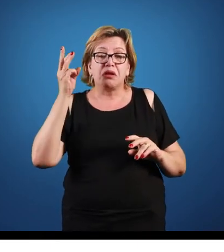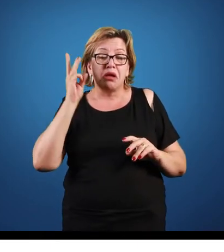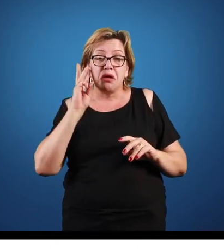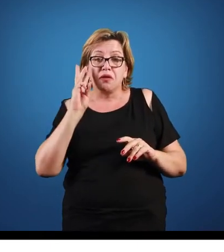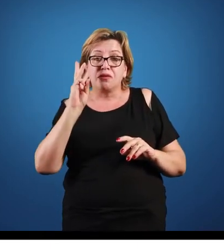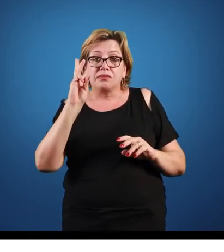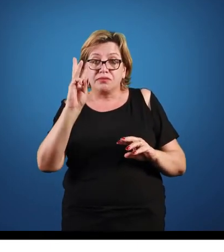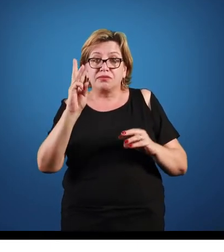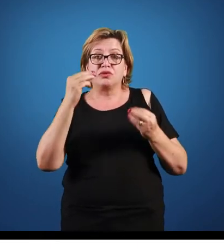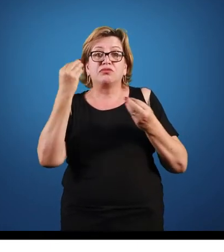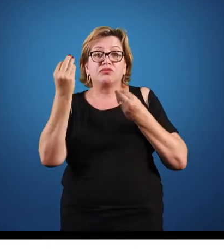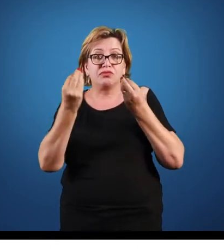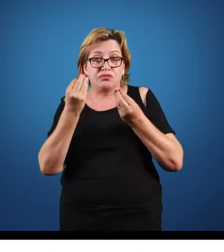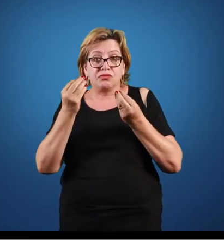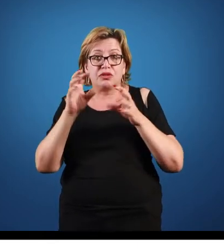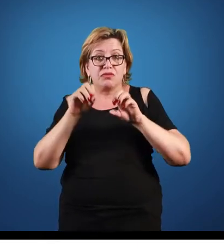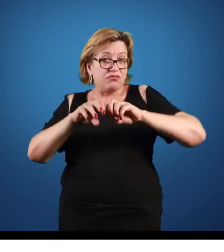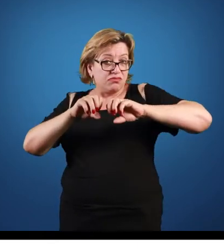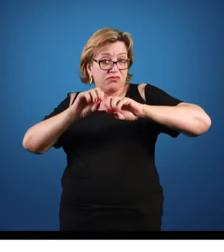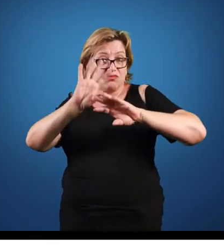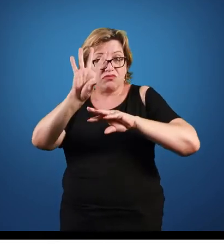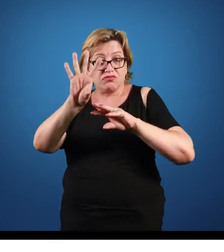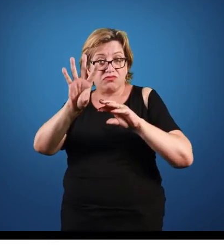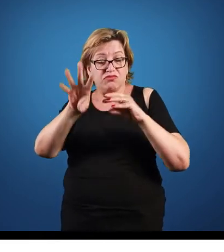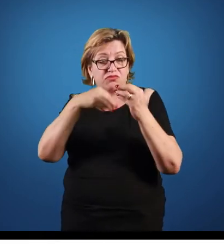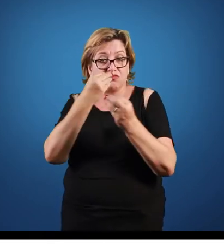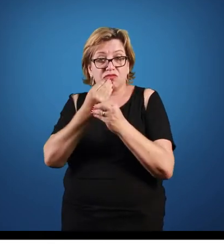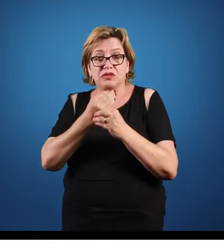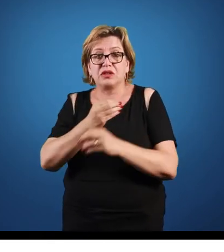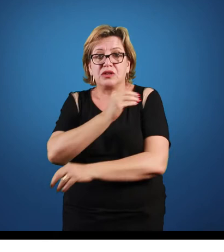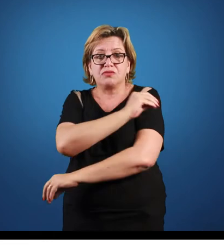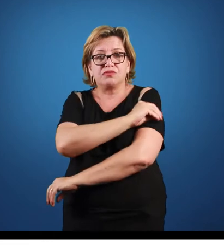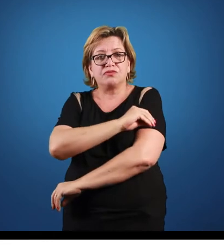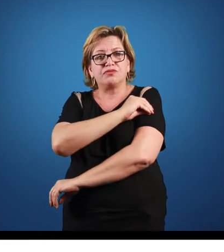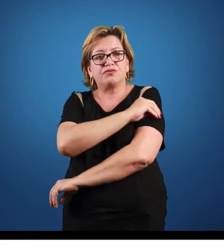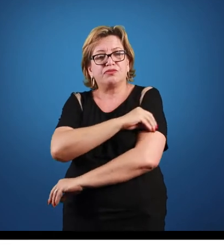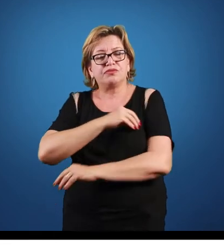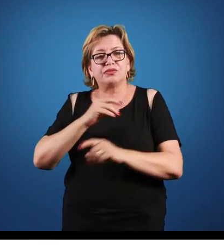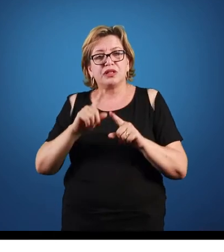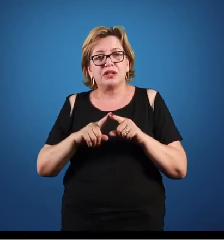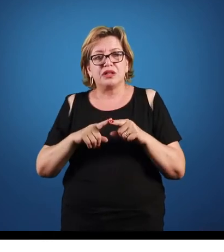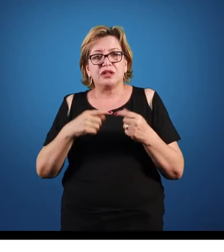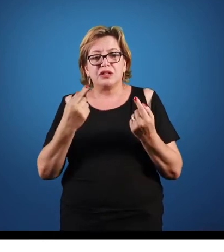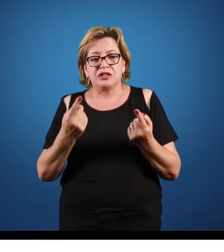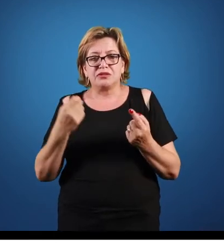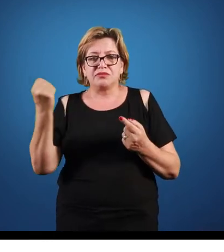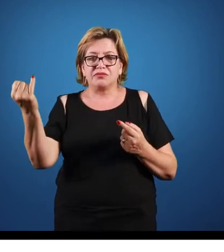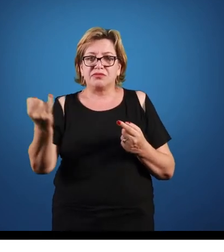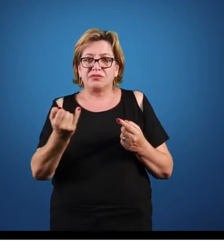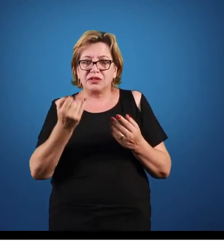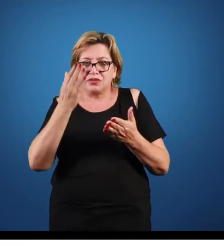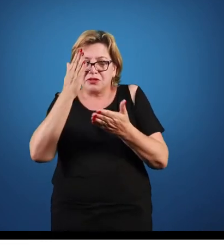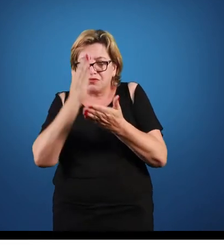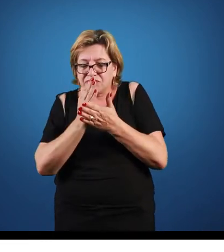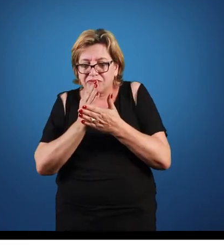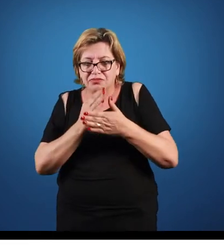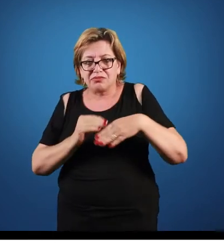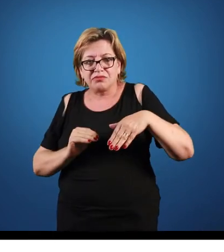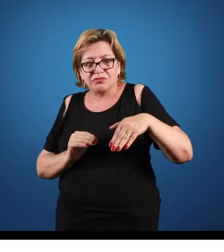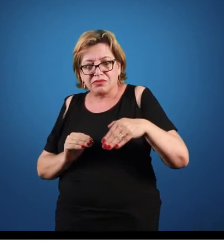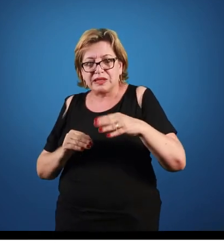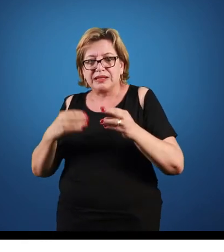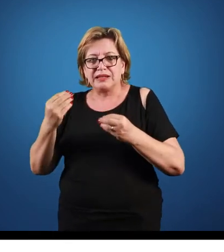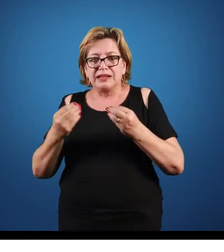acordei alcina que eles usaram três dias para fazer todas as 1.600 horas você marcar um gol que parou o boneco de